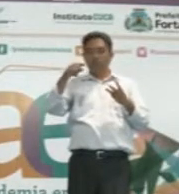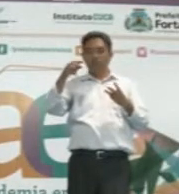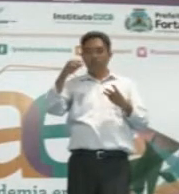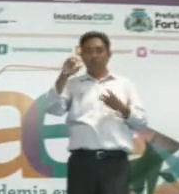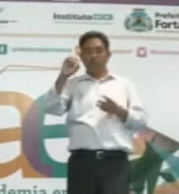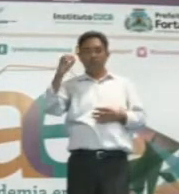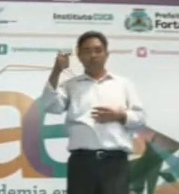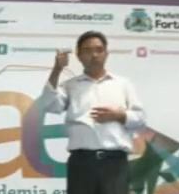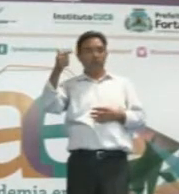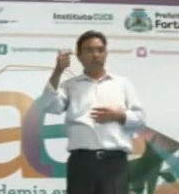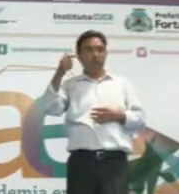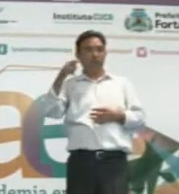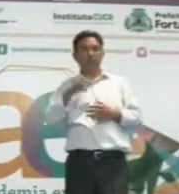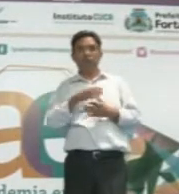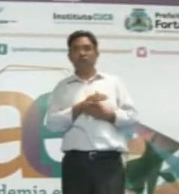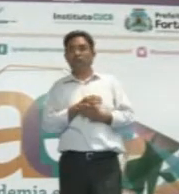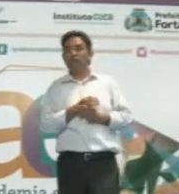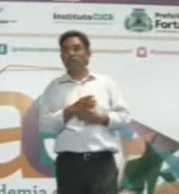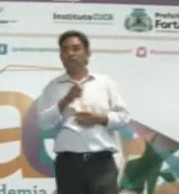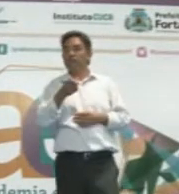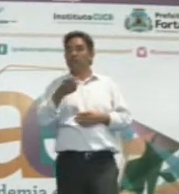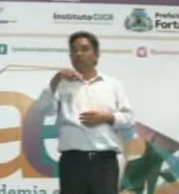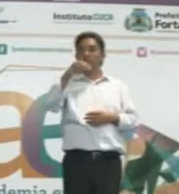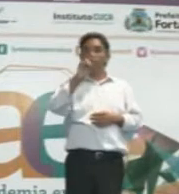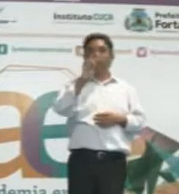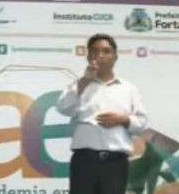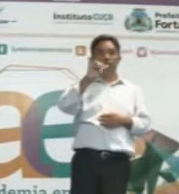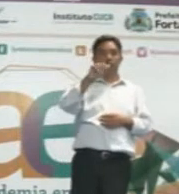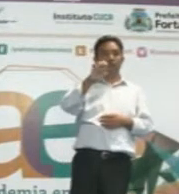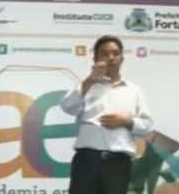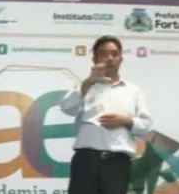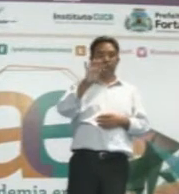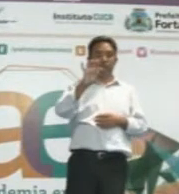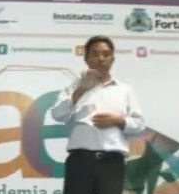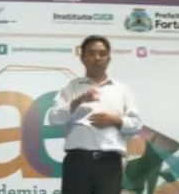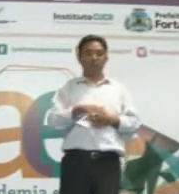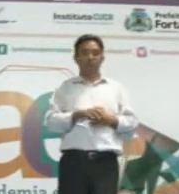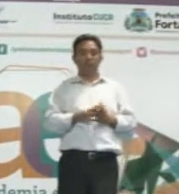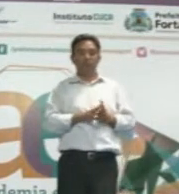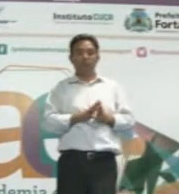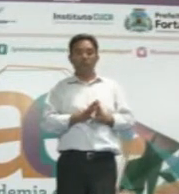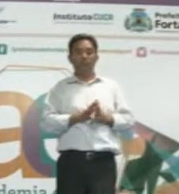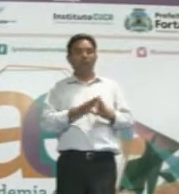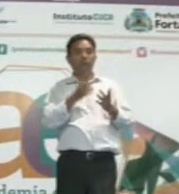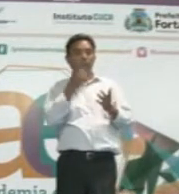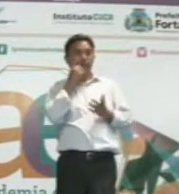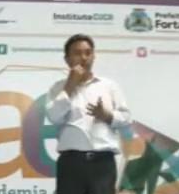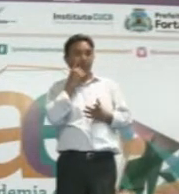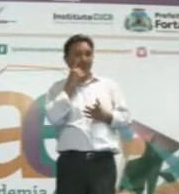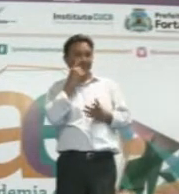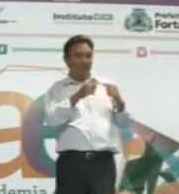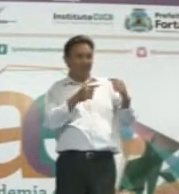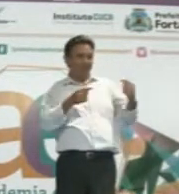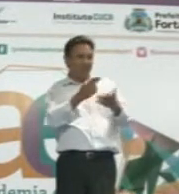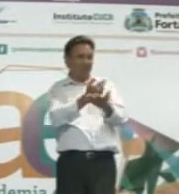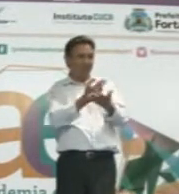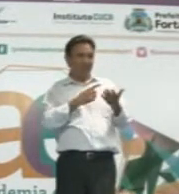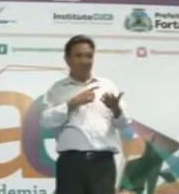litro. Nessas condições, o nutriente limítrofe é o Titi. Olhando para a tua figurinha